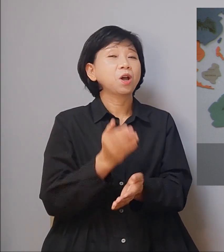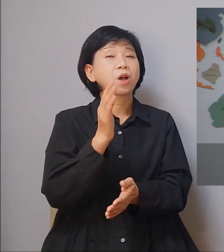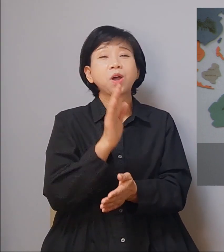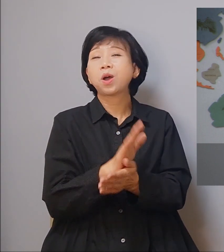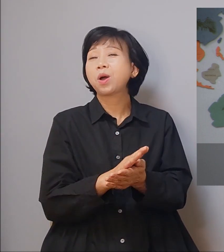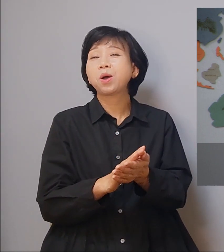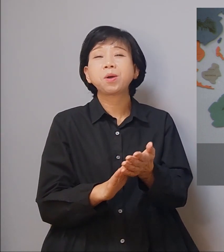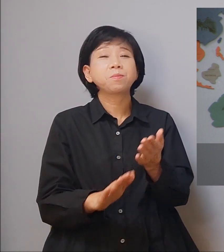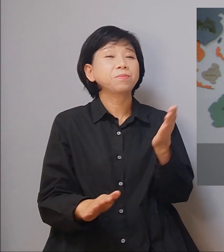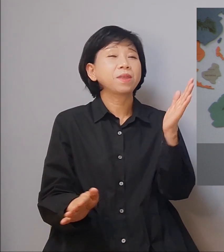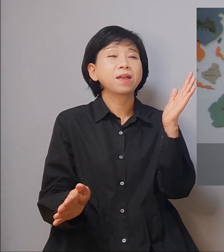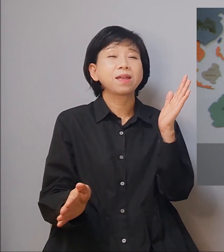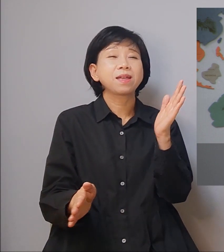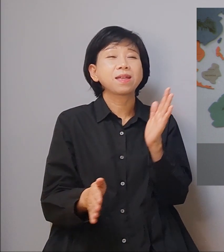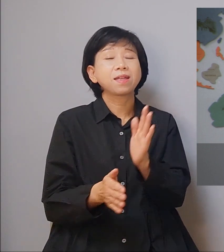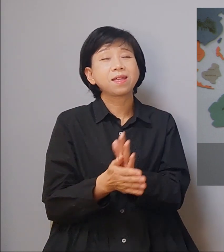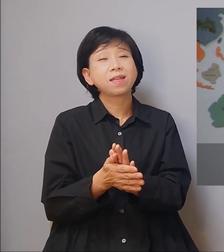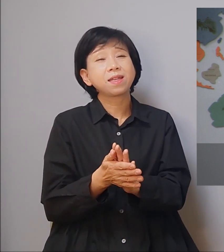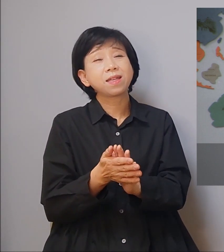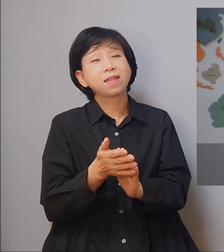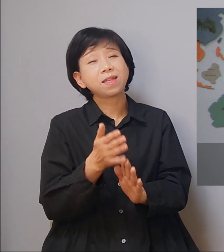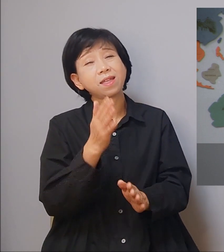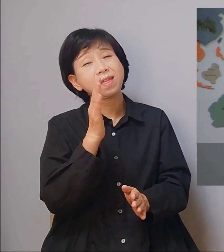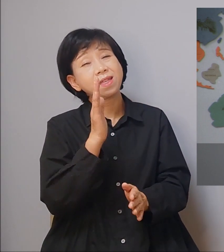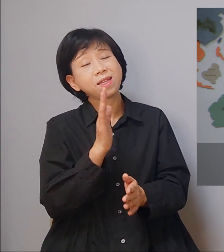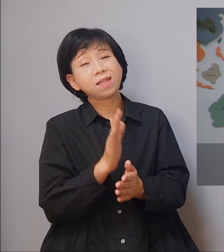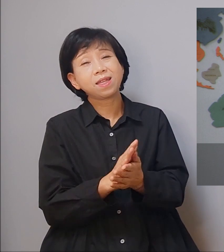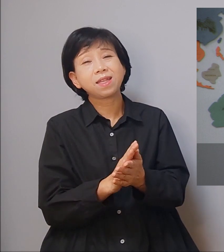전혀 없네.